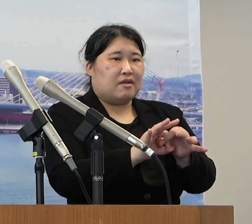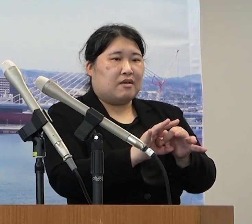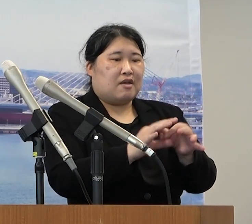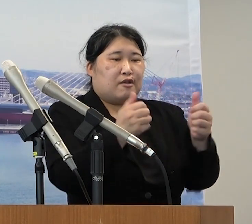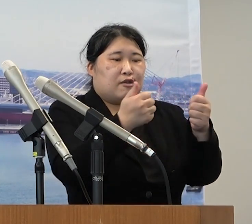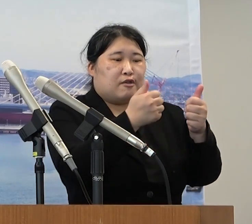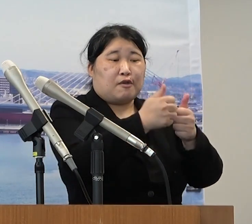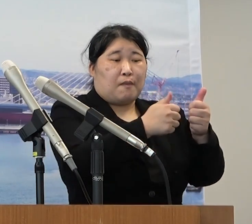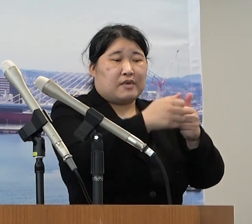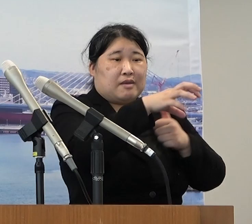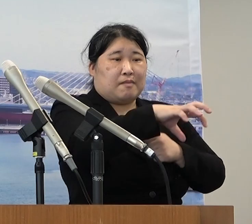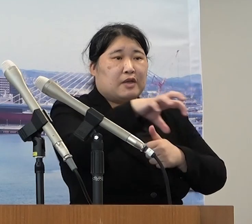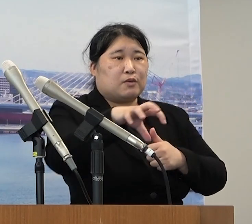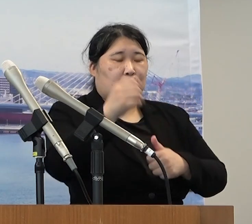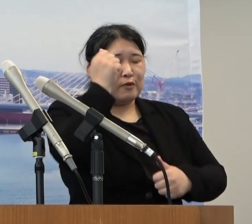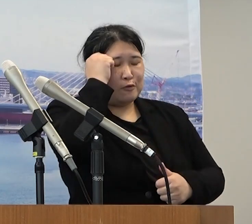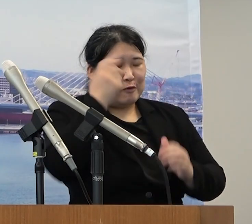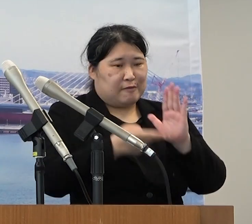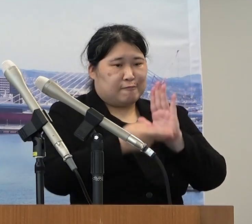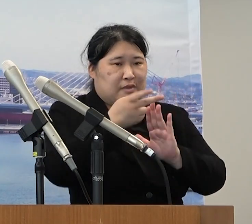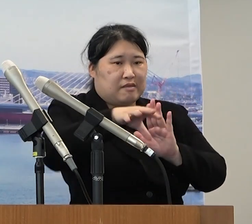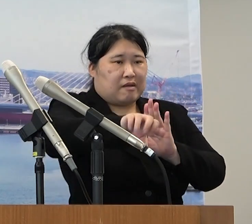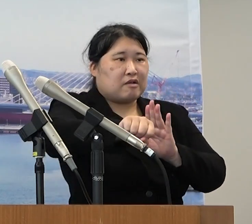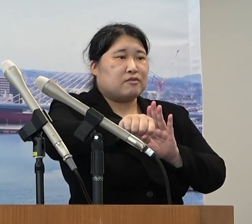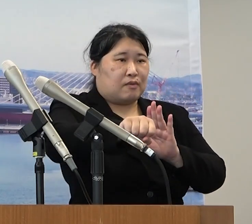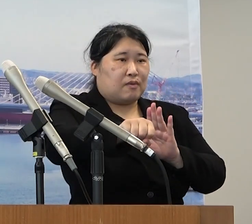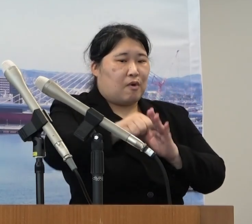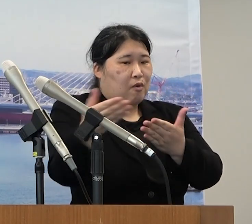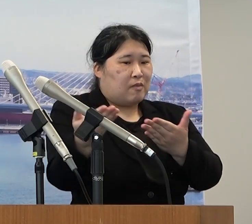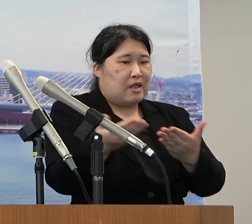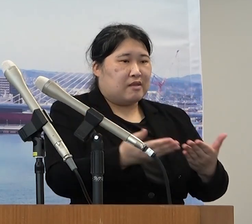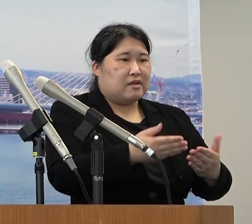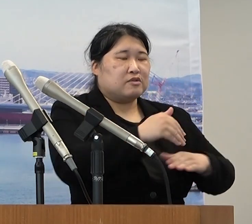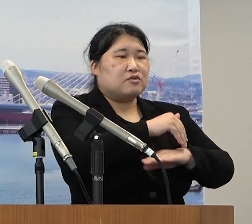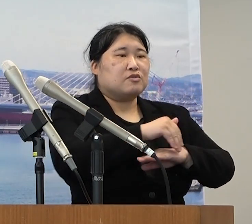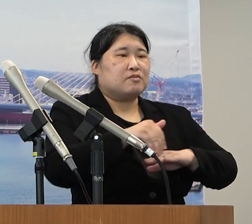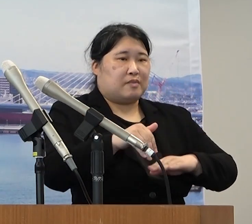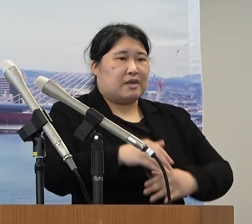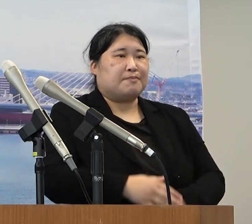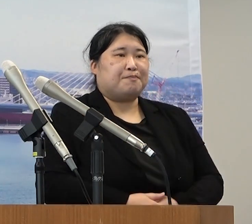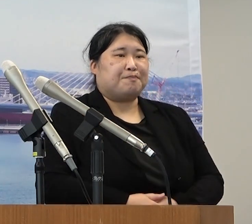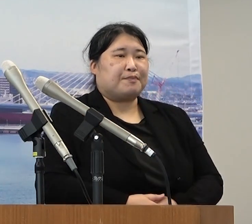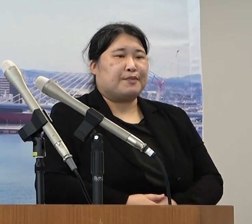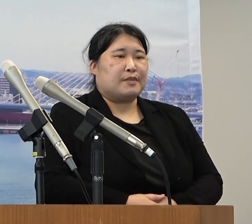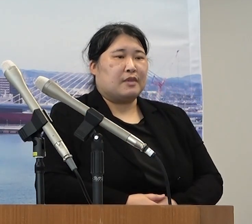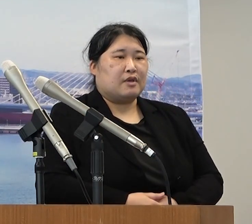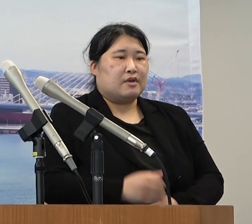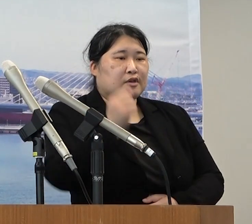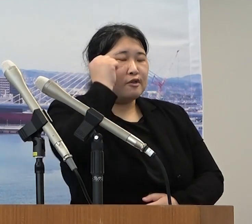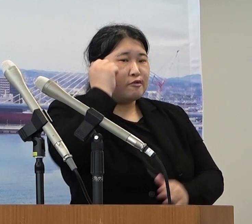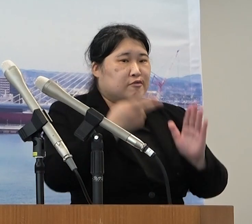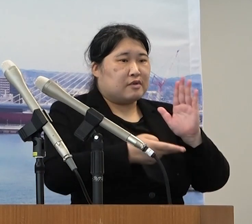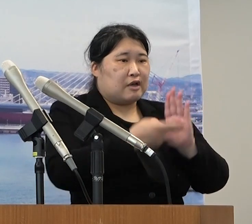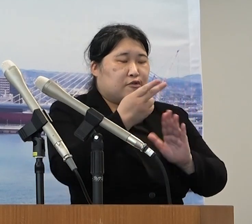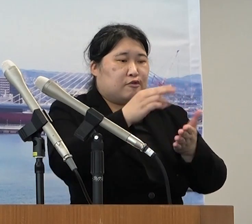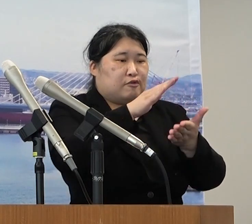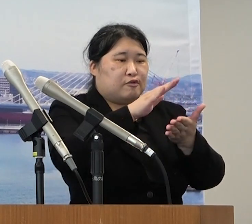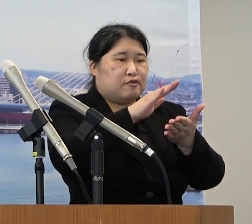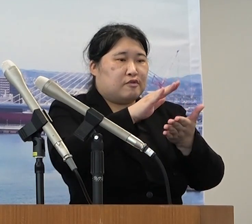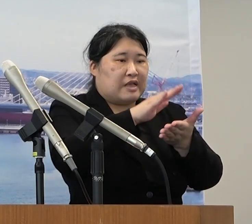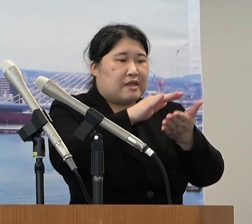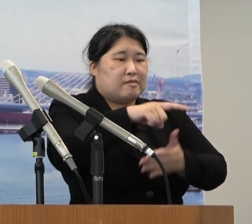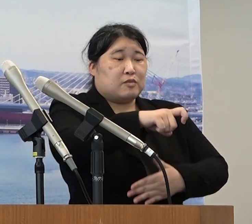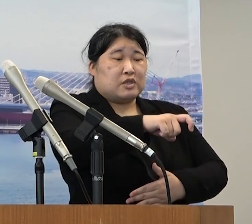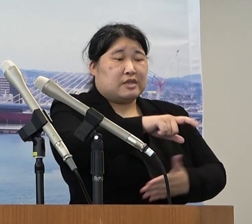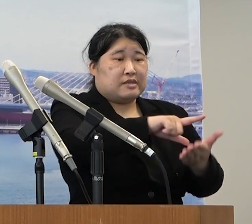競技会場や宿泊施設の確保、おもてなしなどの準備を進めており、宿泊の中心となる浅虫地区におき